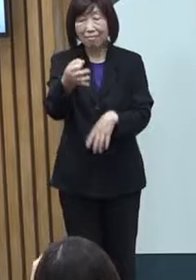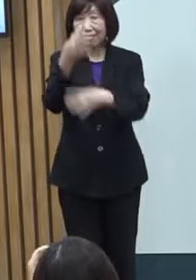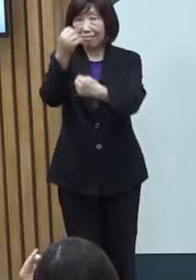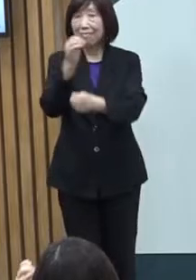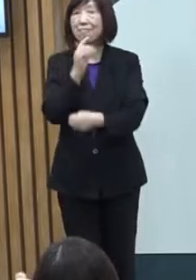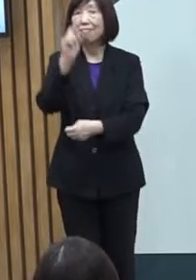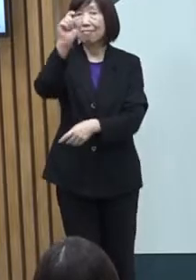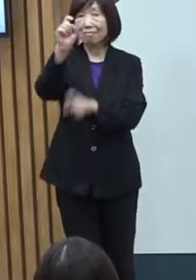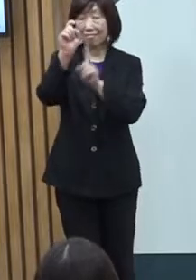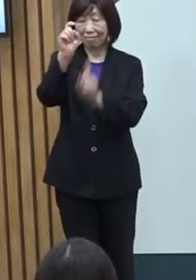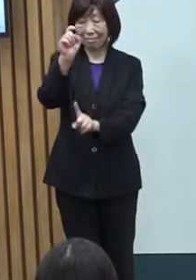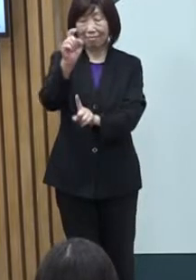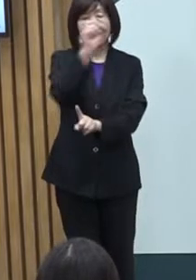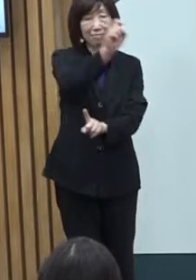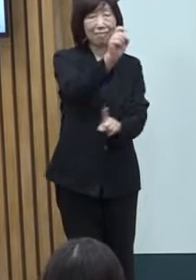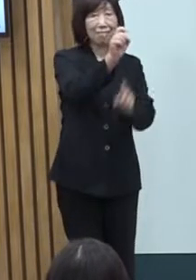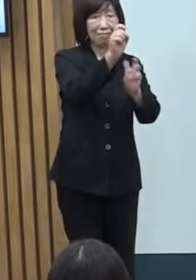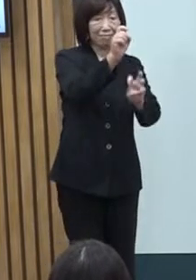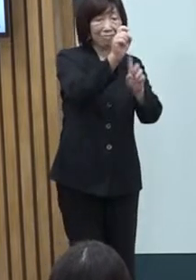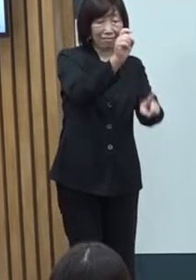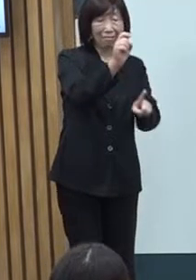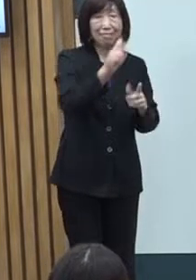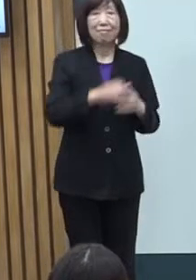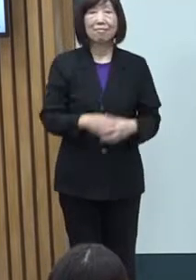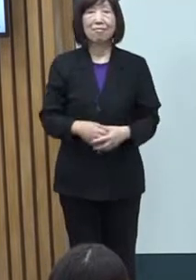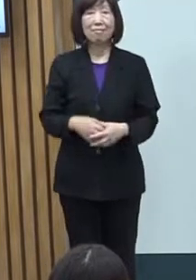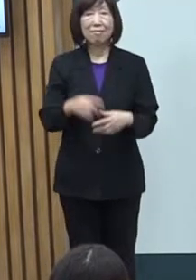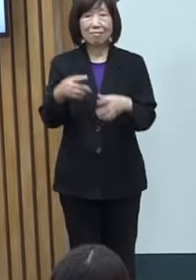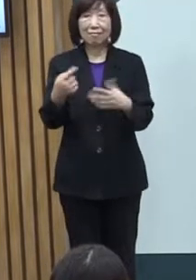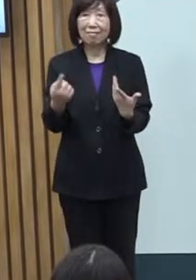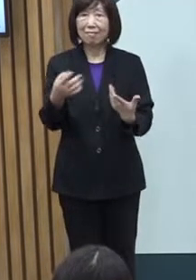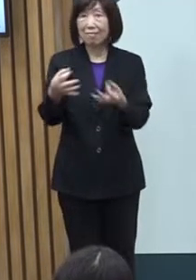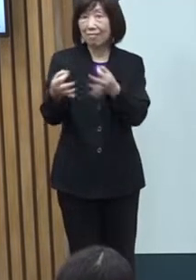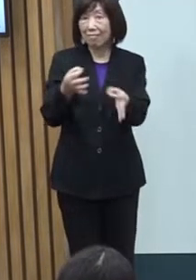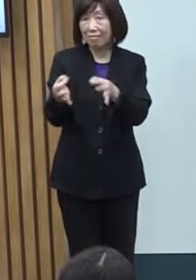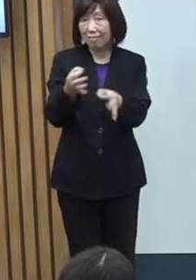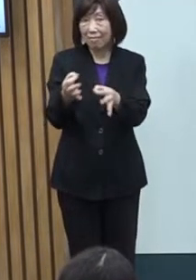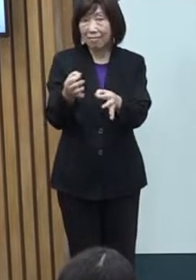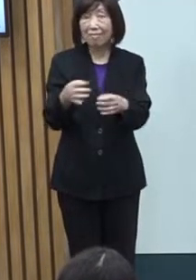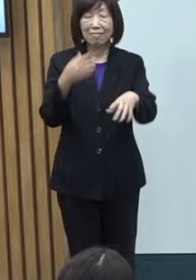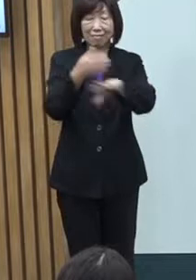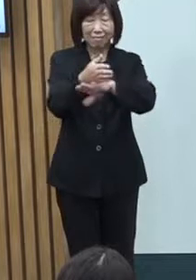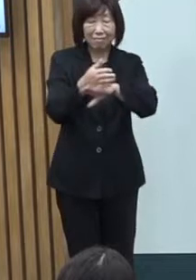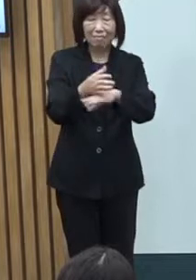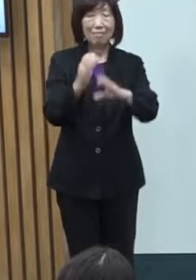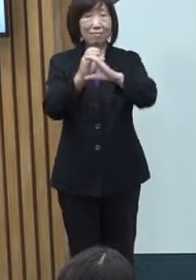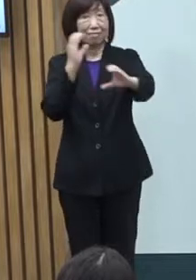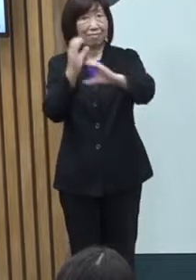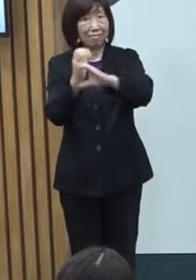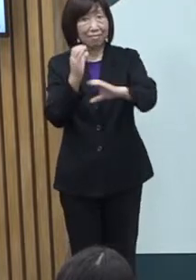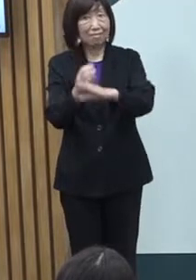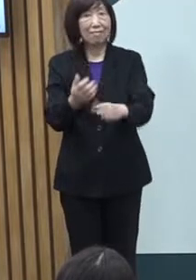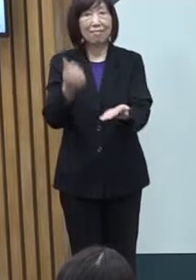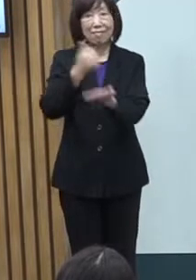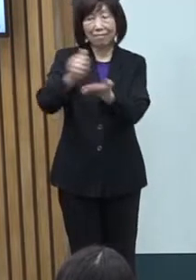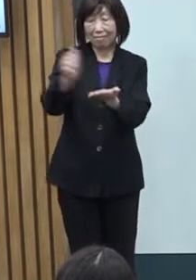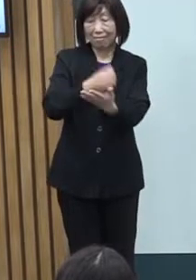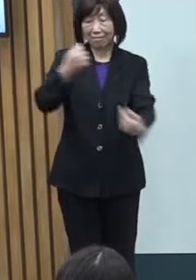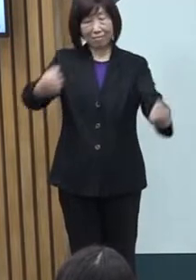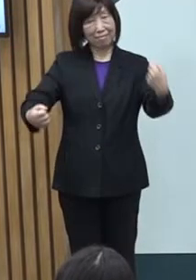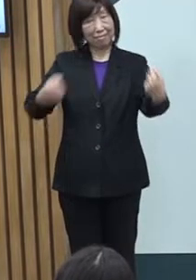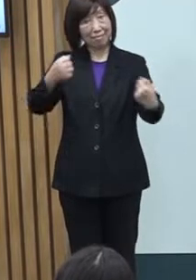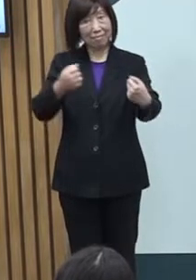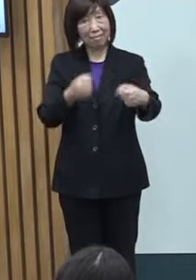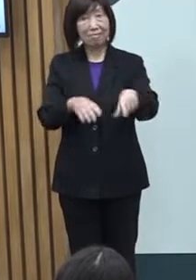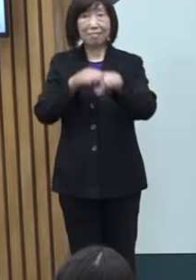10月31号。那课征的标的就是营业用的小客车、大客车、货车还有一营车，那纳税义务